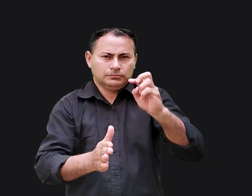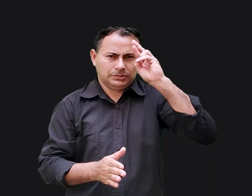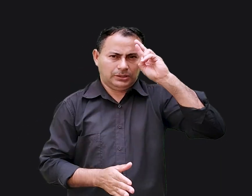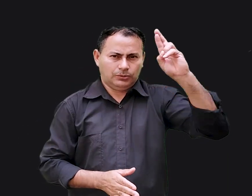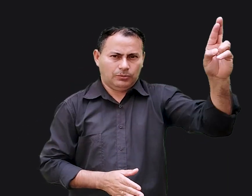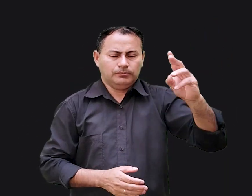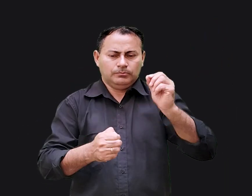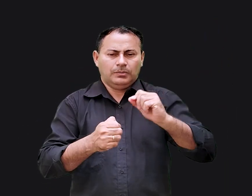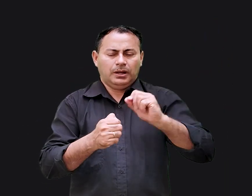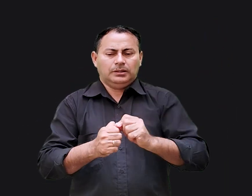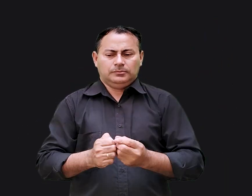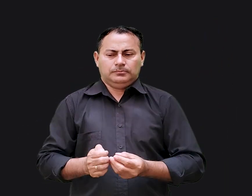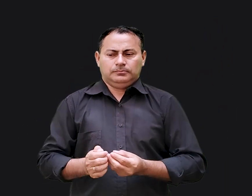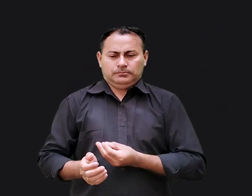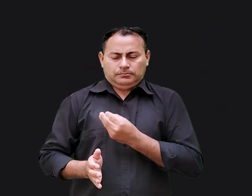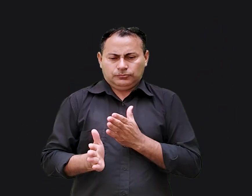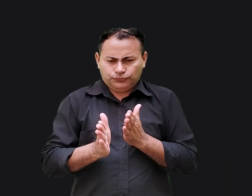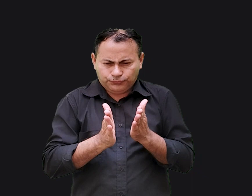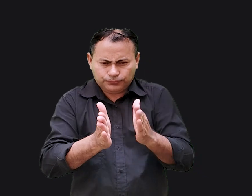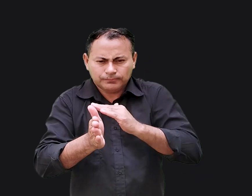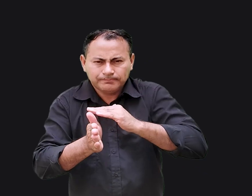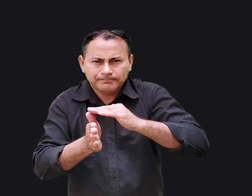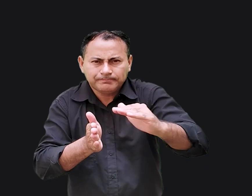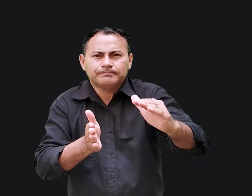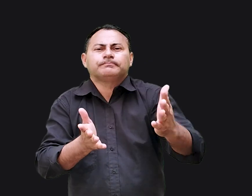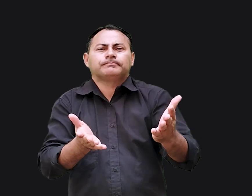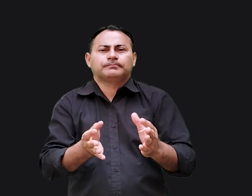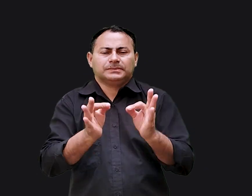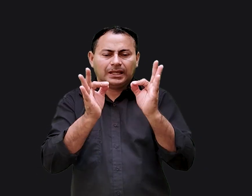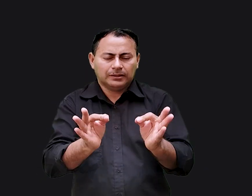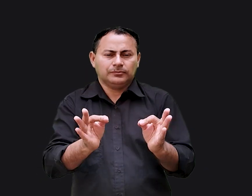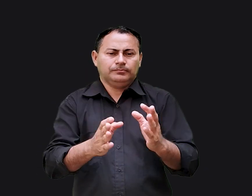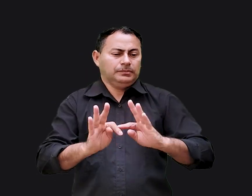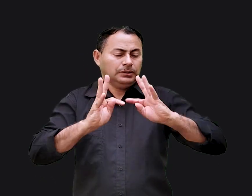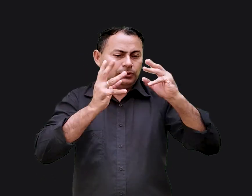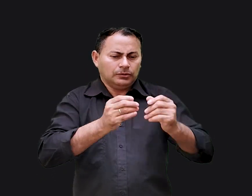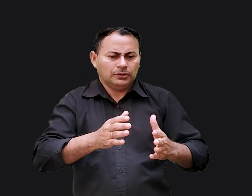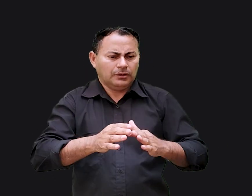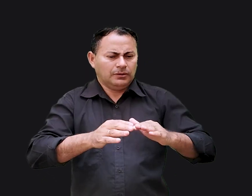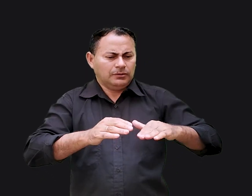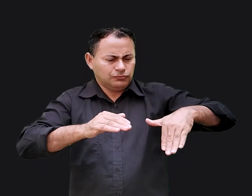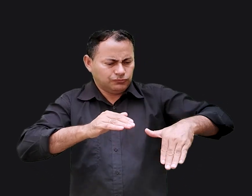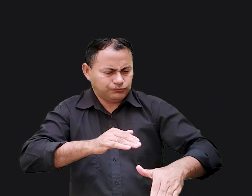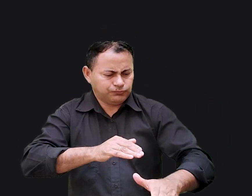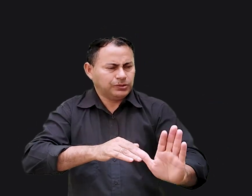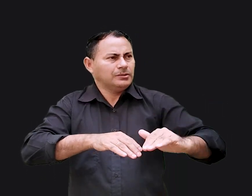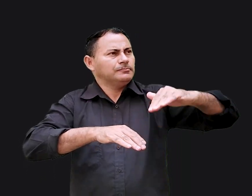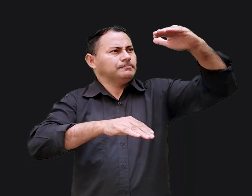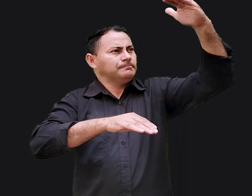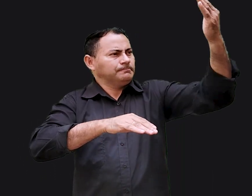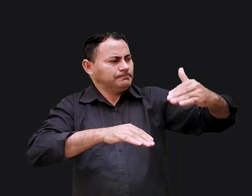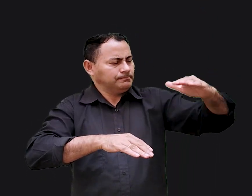para o Senhor, façam veredas retas para ele. Todo vale será aterrado e todas as montanhas e